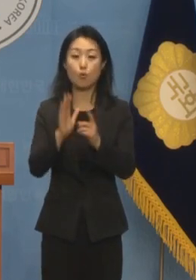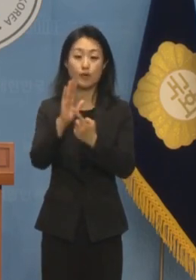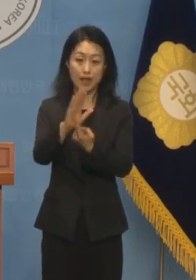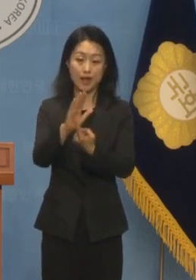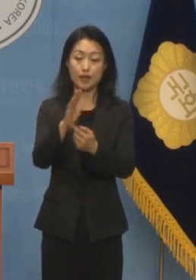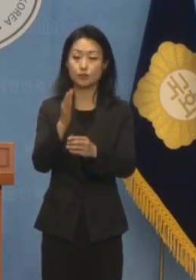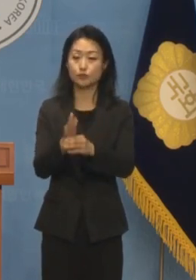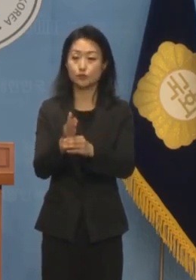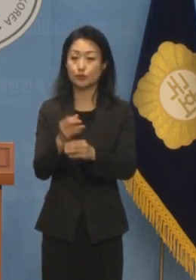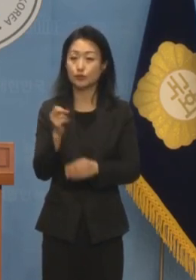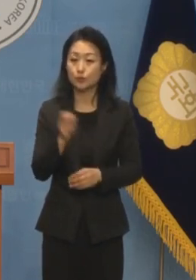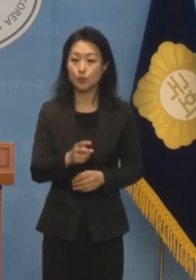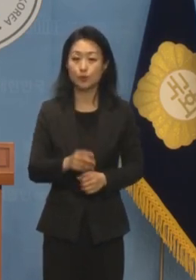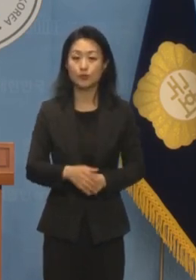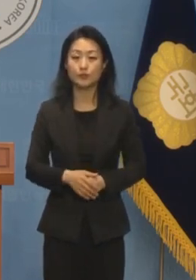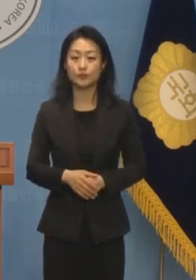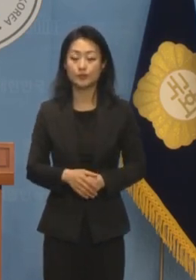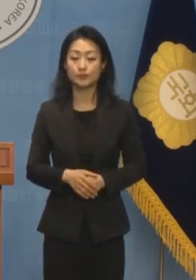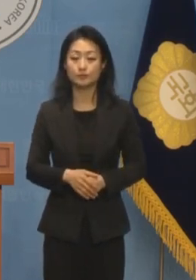원칙입니다. 뿐만 아니라